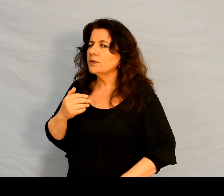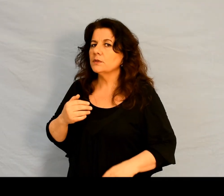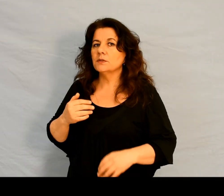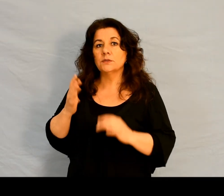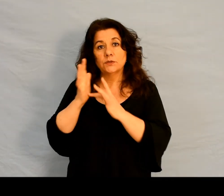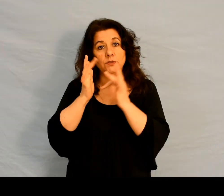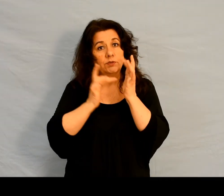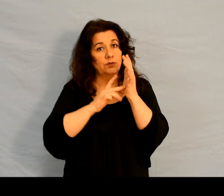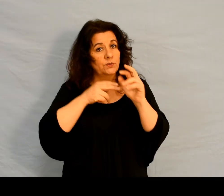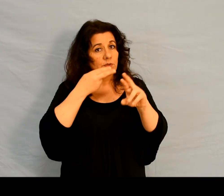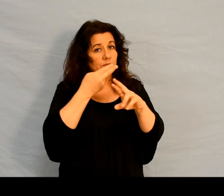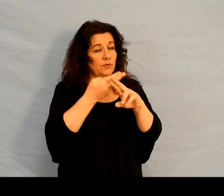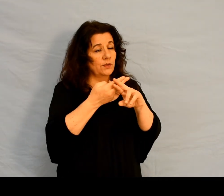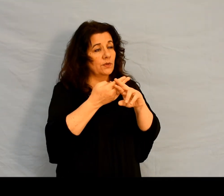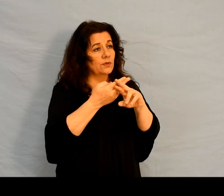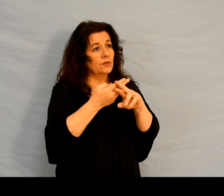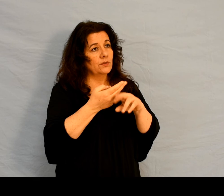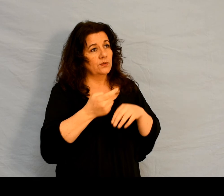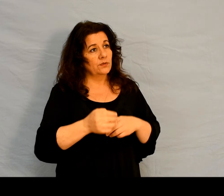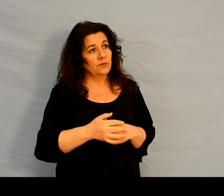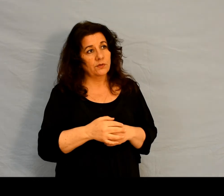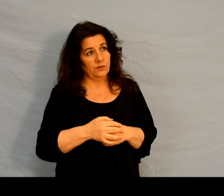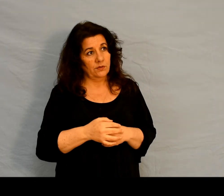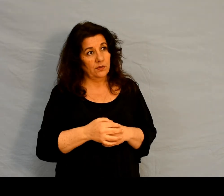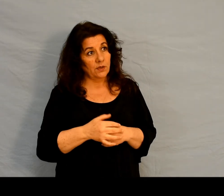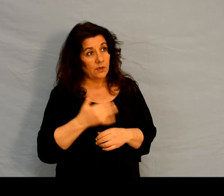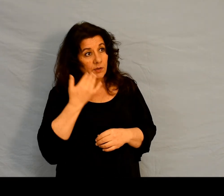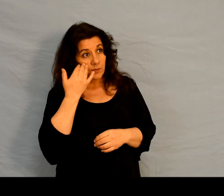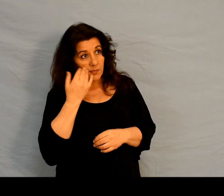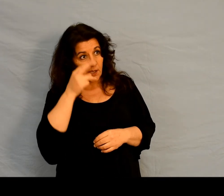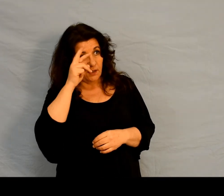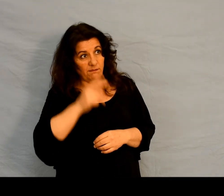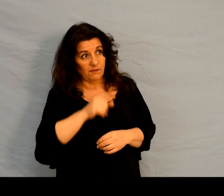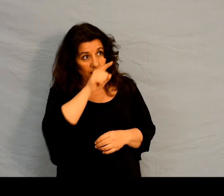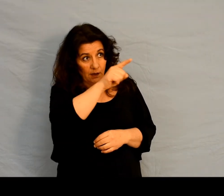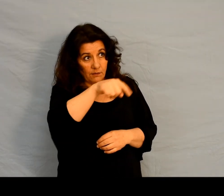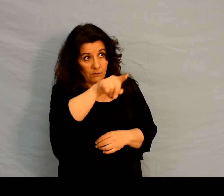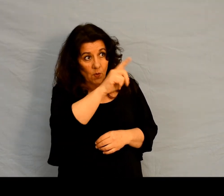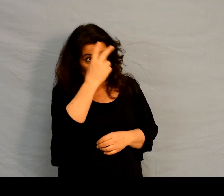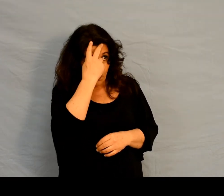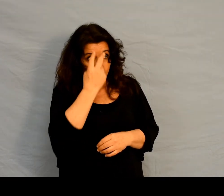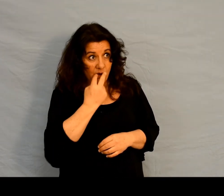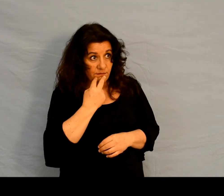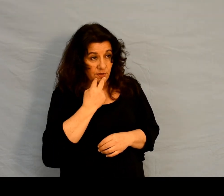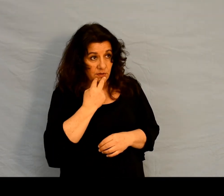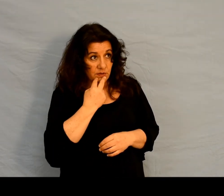Jésus leur répondit, « Si vous étiez aveugles, vous n'auriez pas de péché.